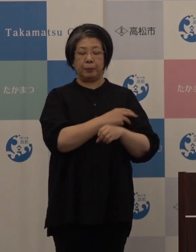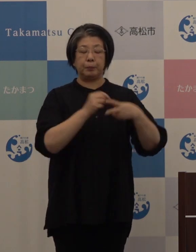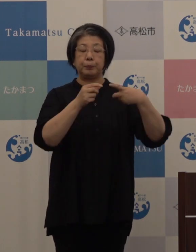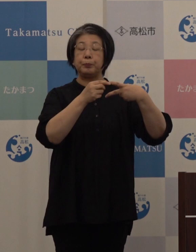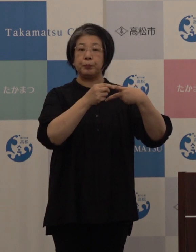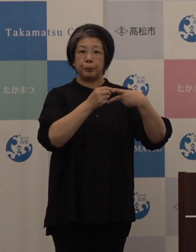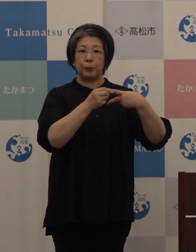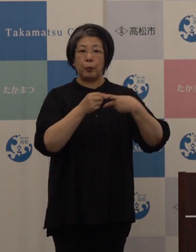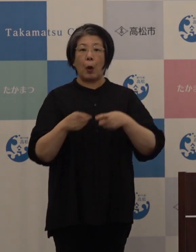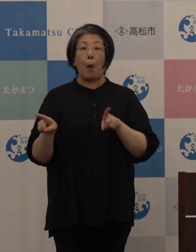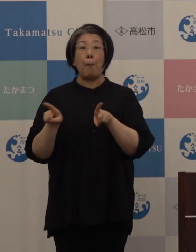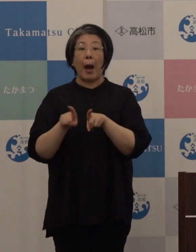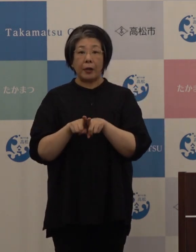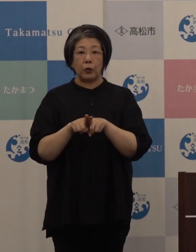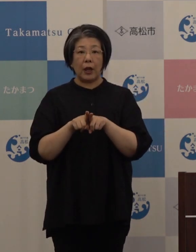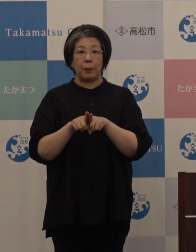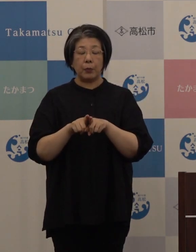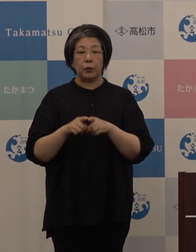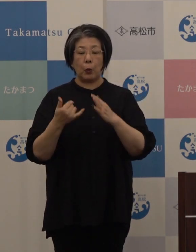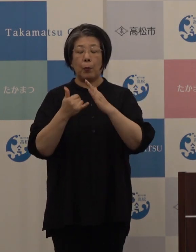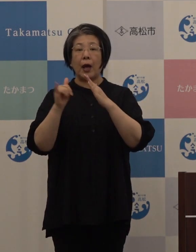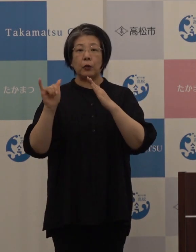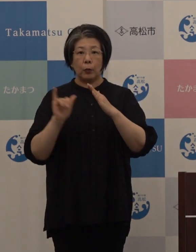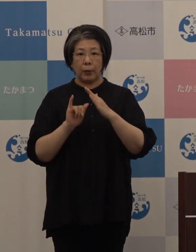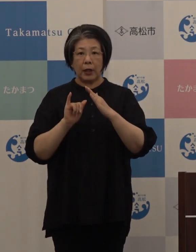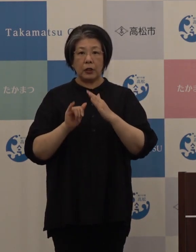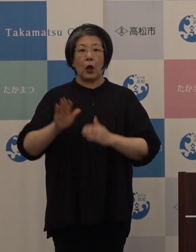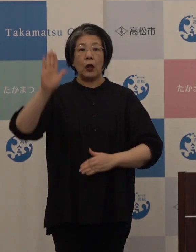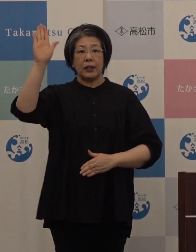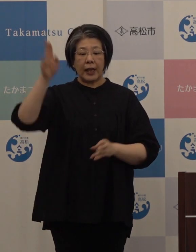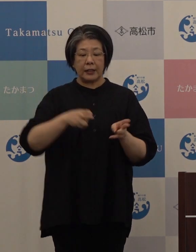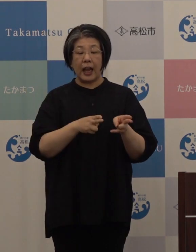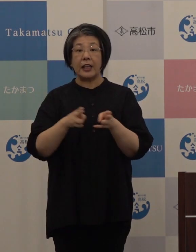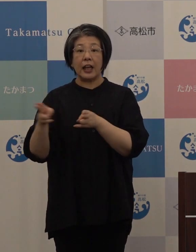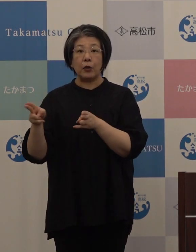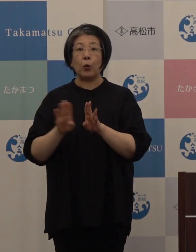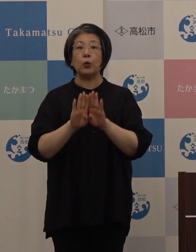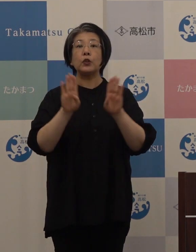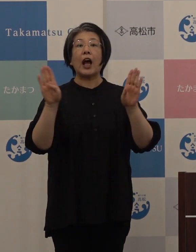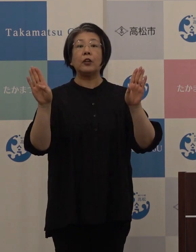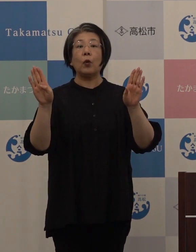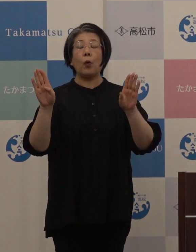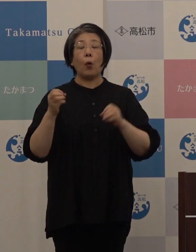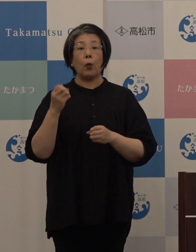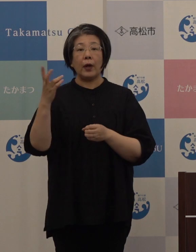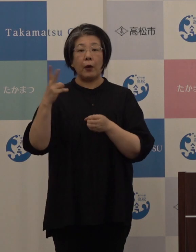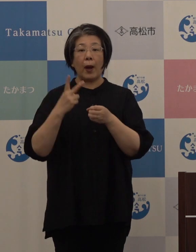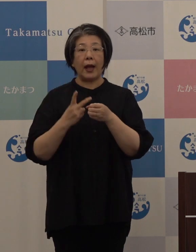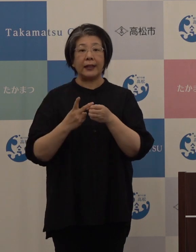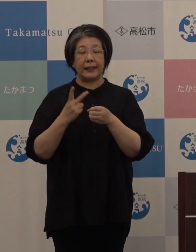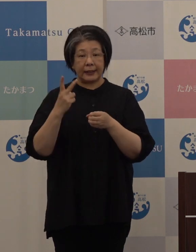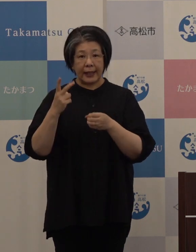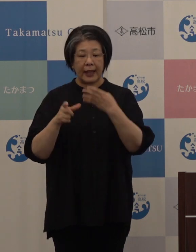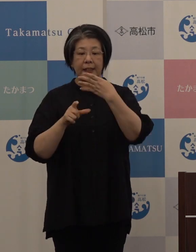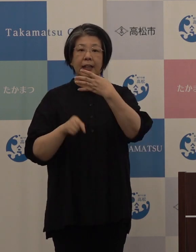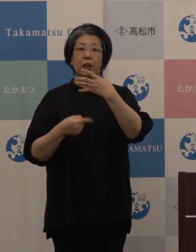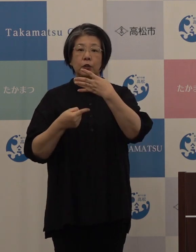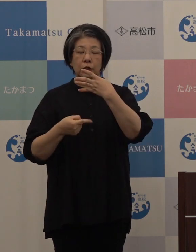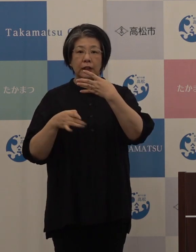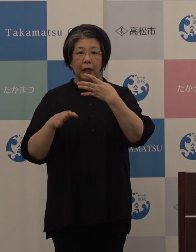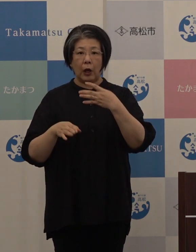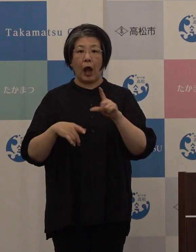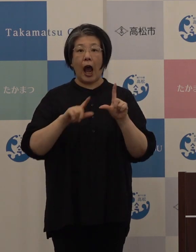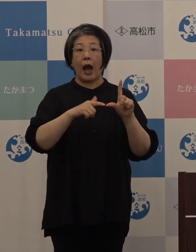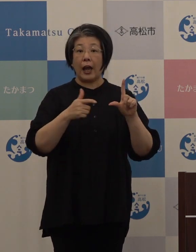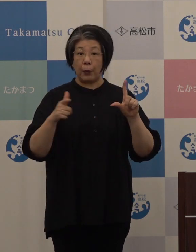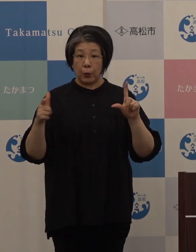シップ・ファミリーシップ宣誓制度の導入についてでございます。本市では令和2年4月1日から性的少数